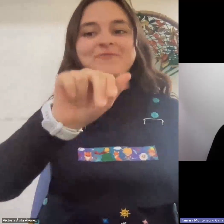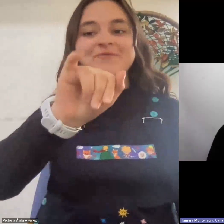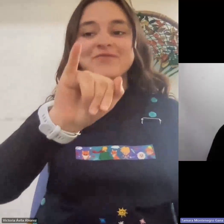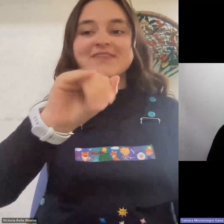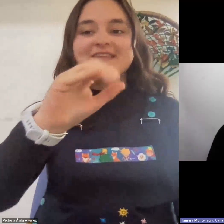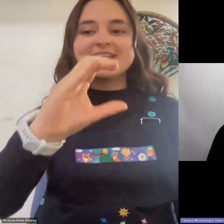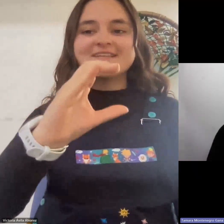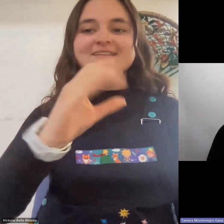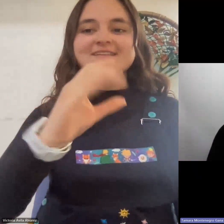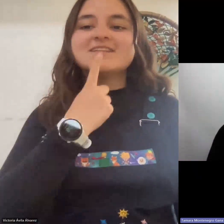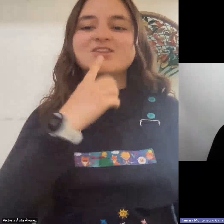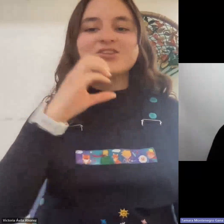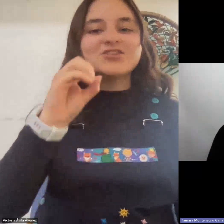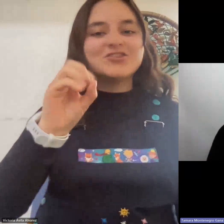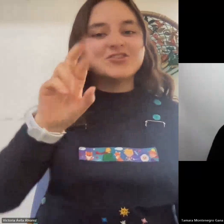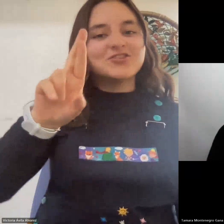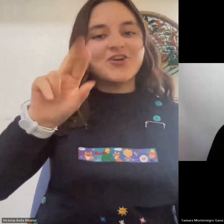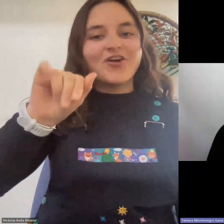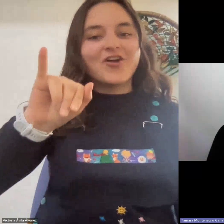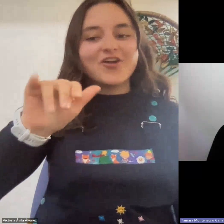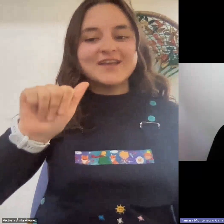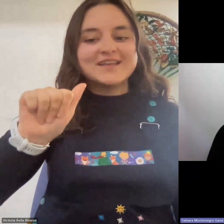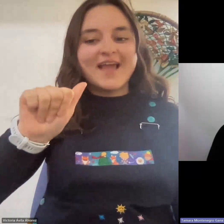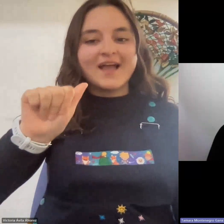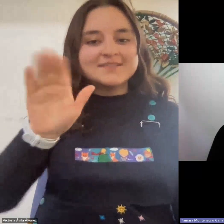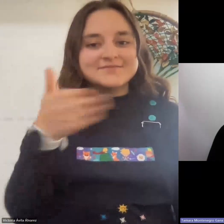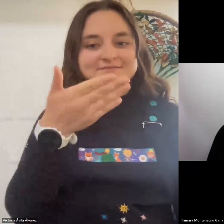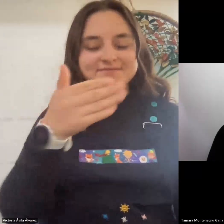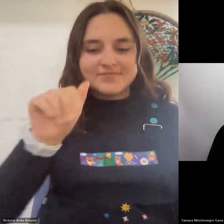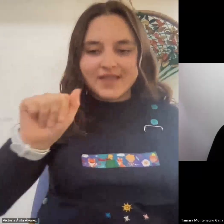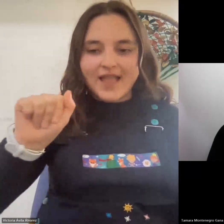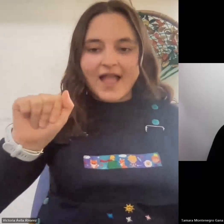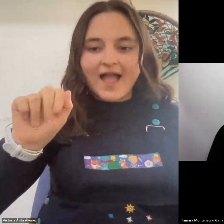Y bueno, mi nombre es Victoria